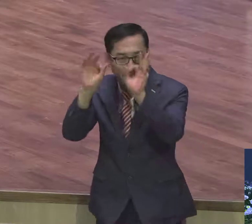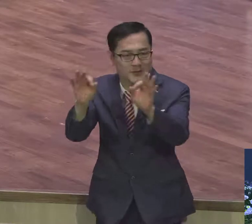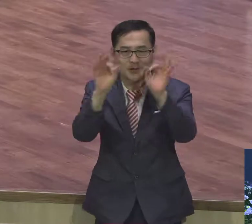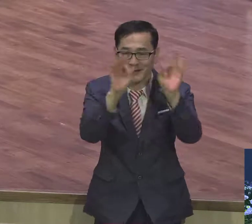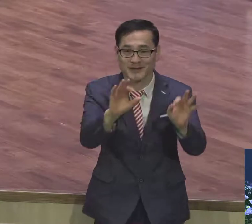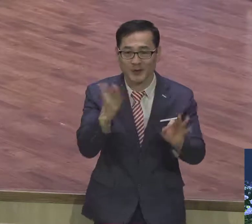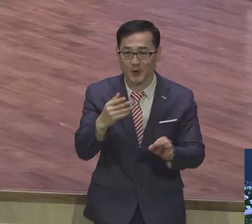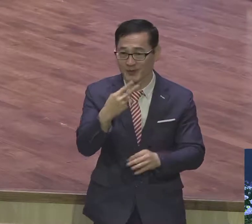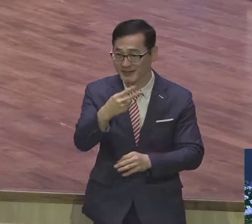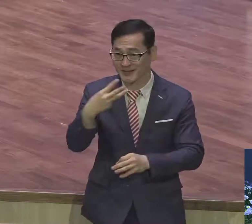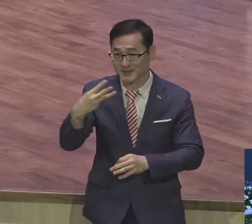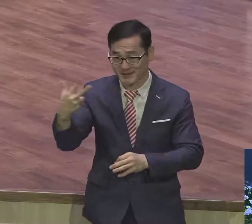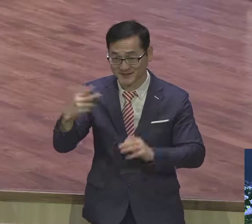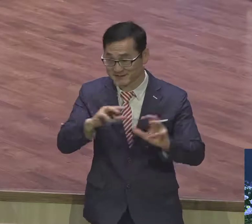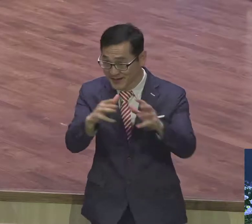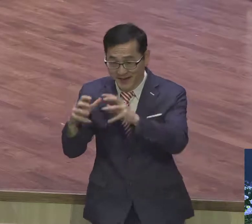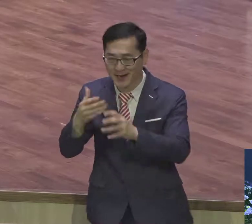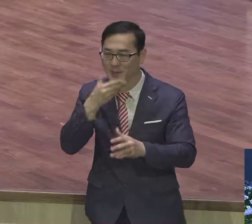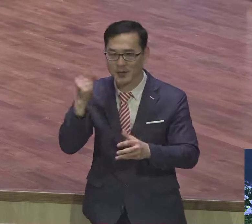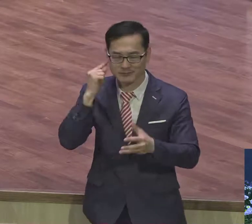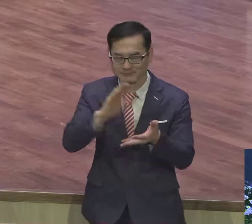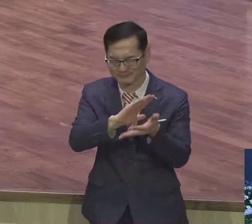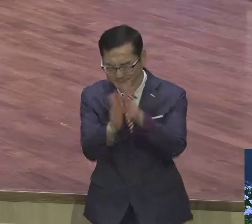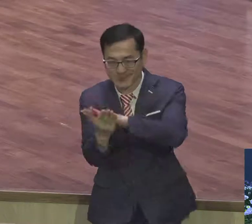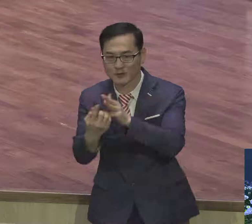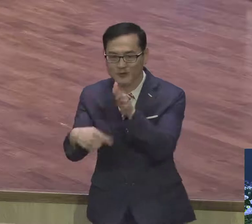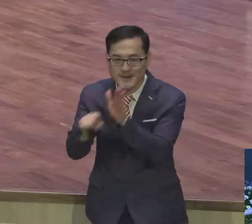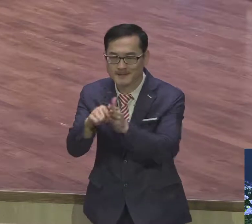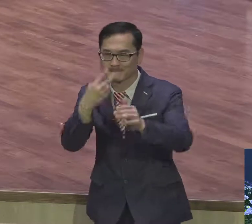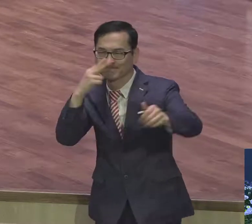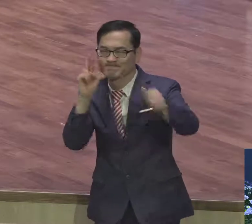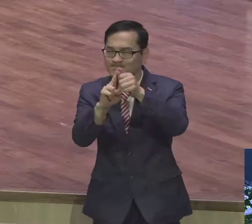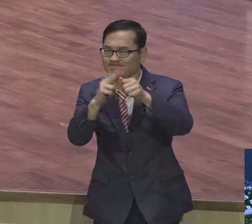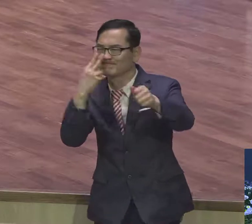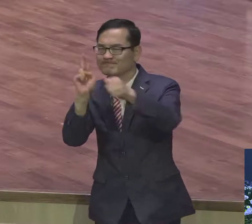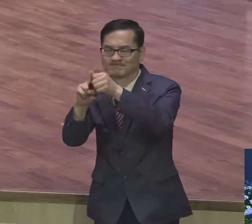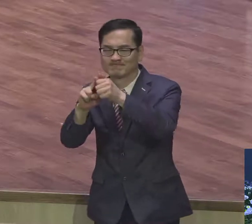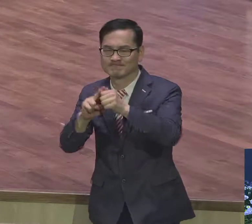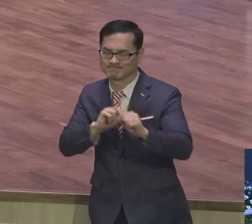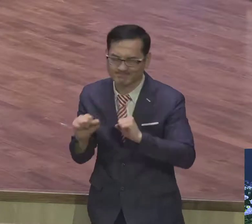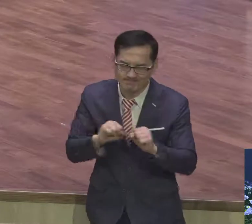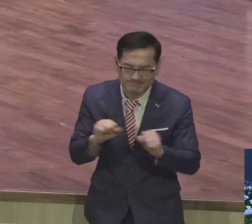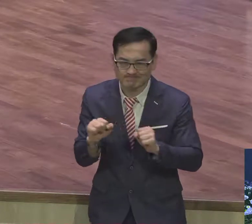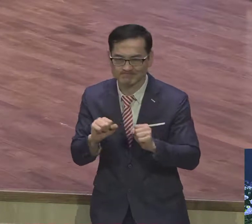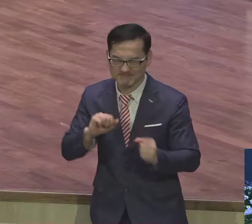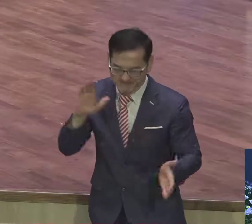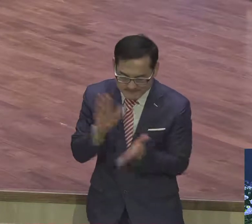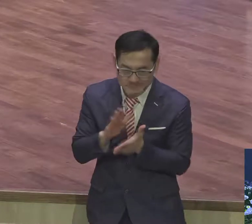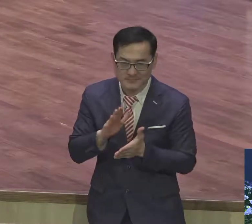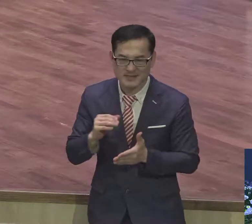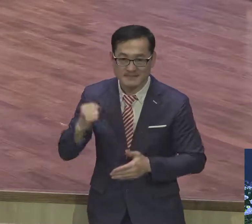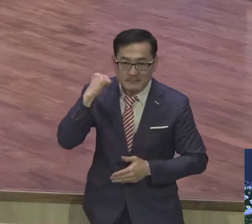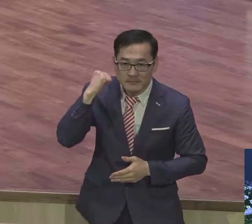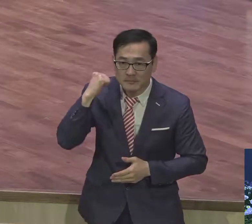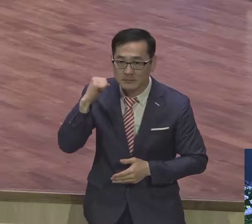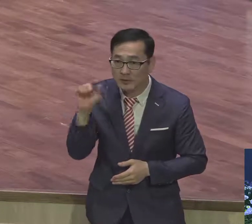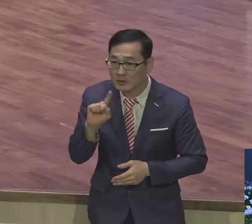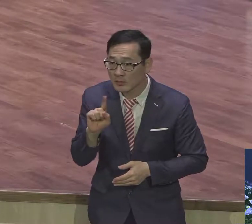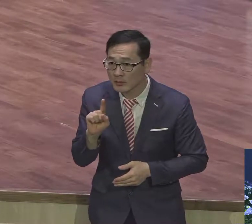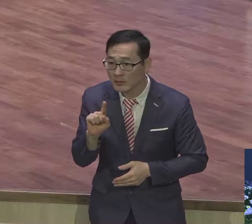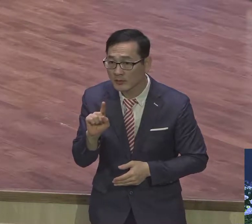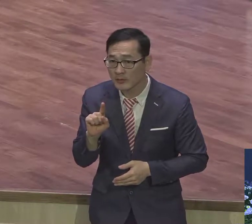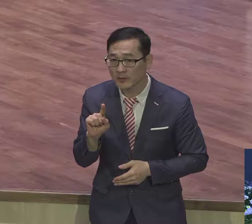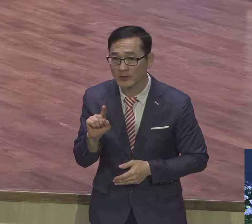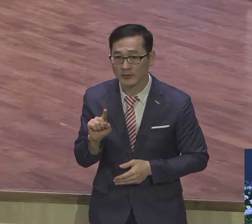2, 3, 7 나라 보급말을 향해서 믿음에 무한 도전한 이유가 어디였느냐. 그 이유가 뭐냐. 오늘